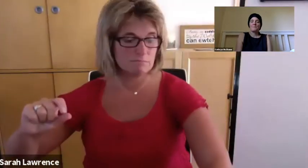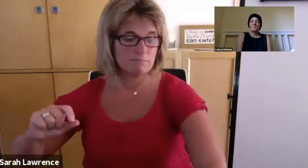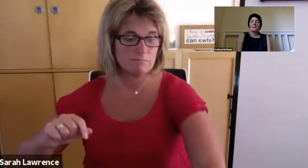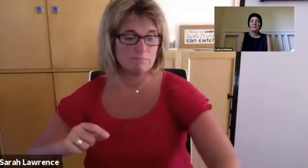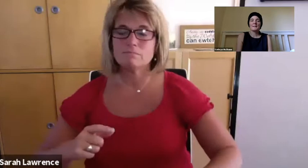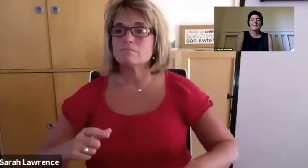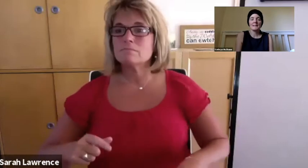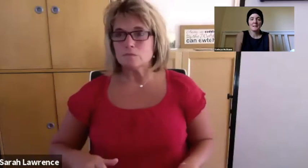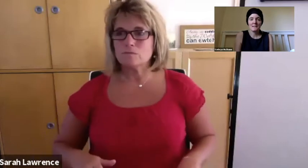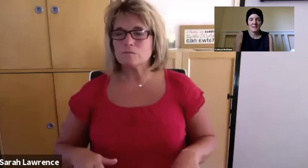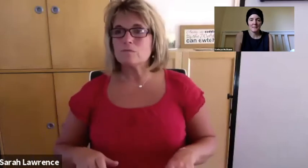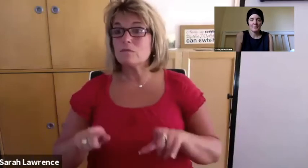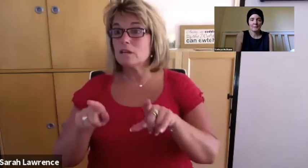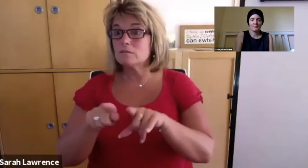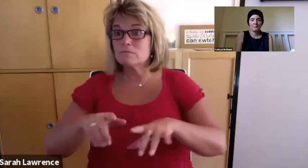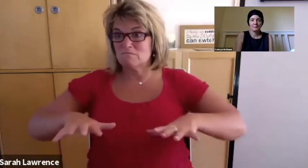Mae'r llinell cyntaf,